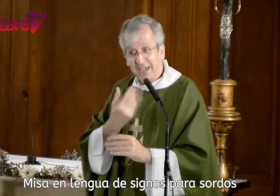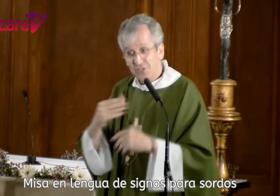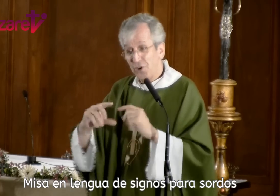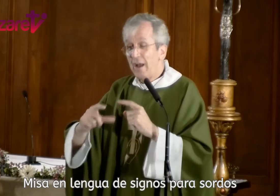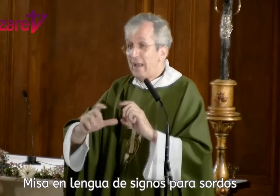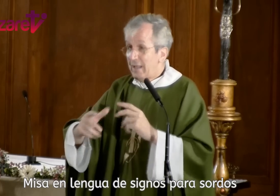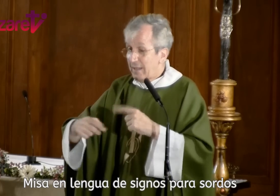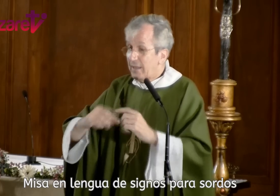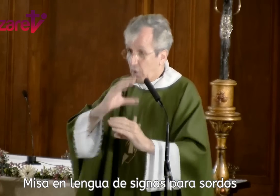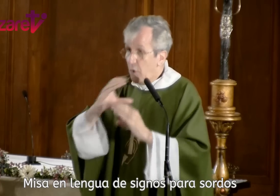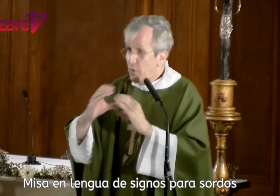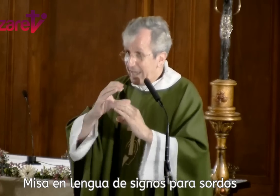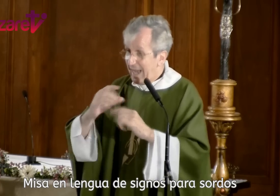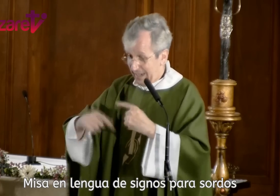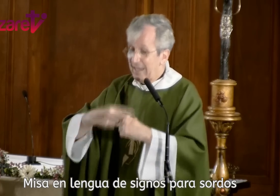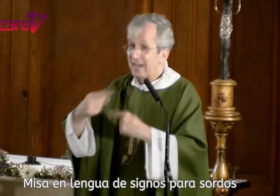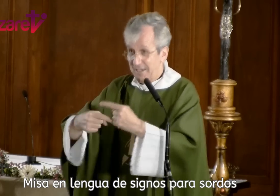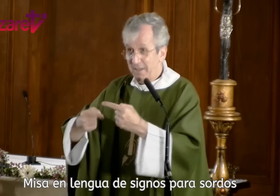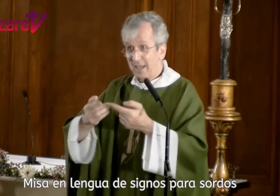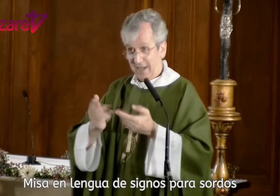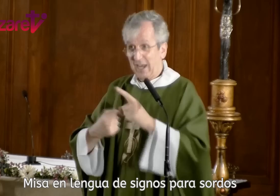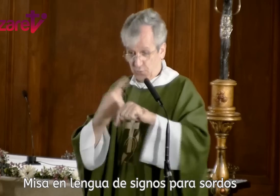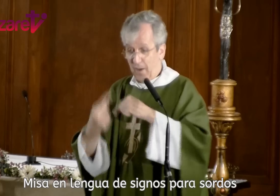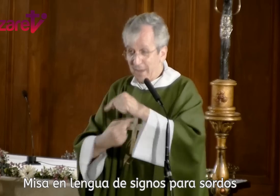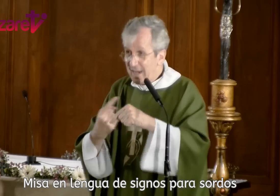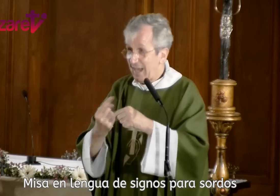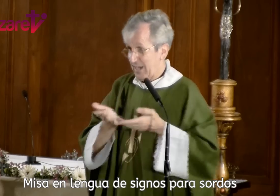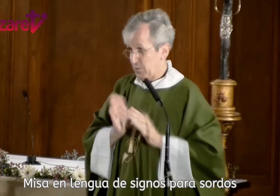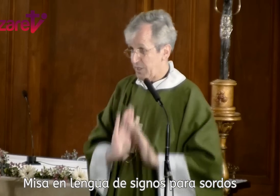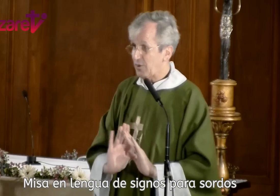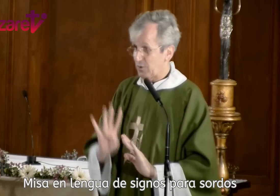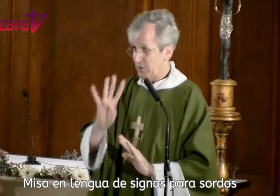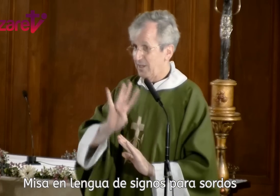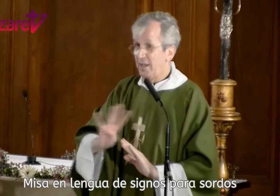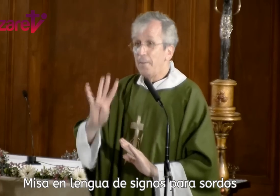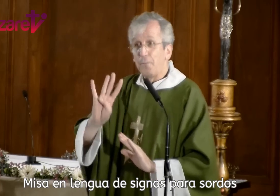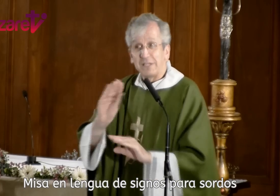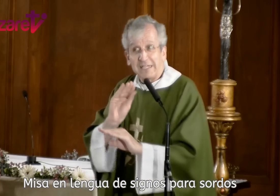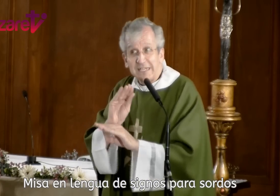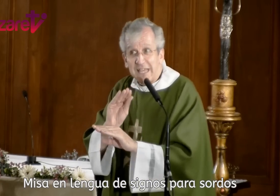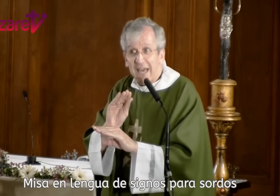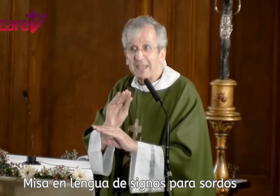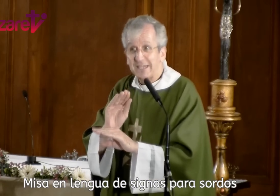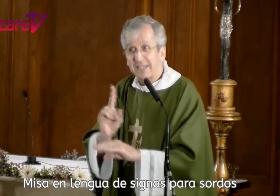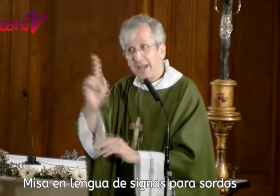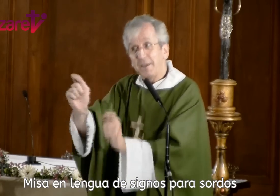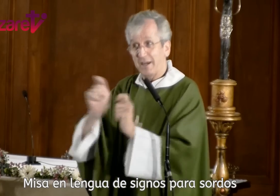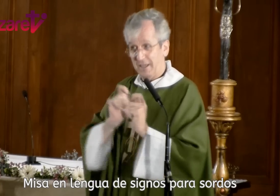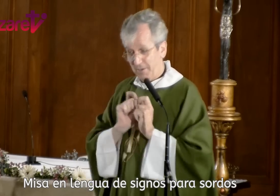quiso comunicar y transmitir a su familia, a sus hijos, pues las enseñanzas que él había recibido